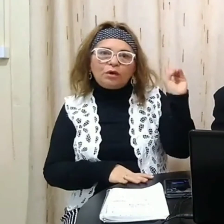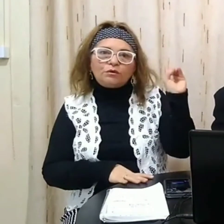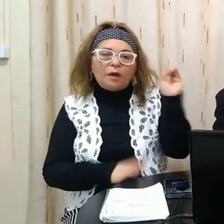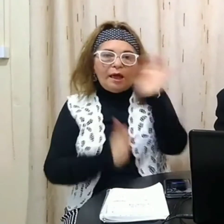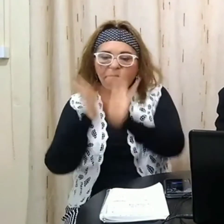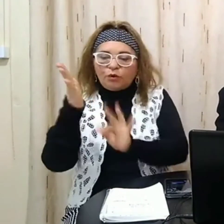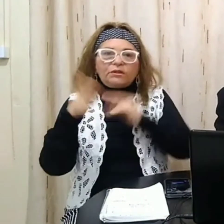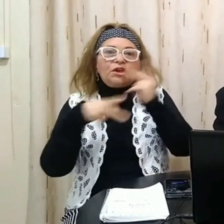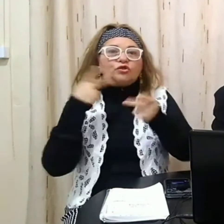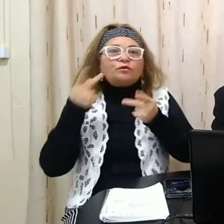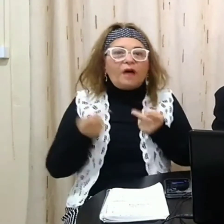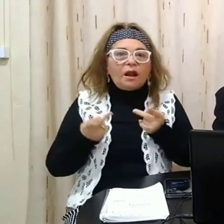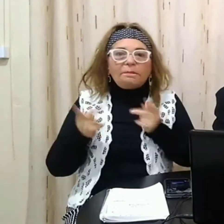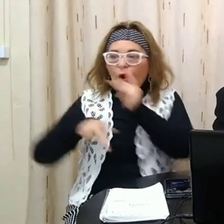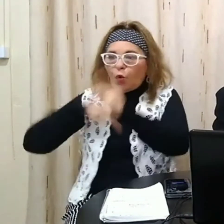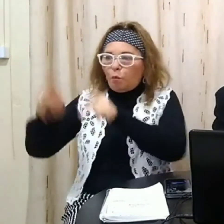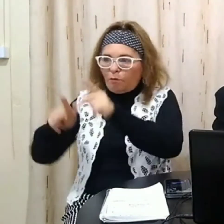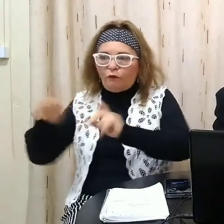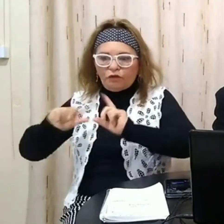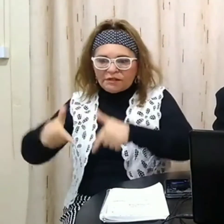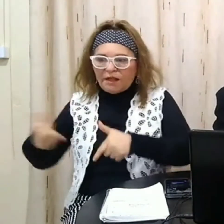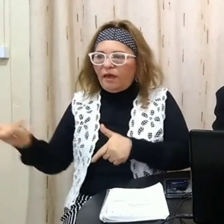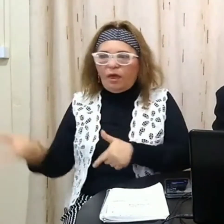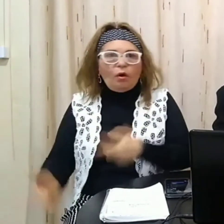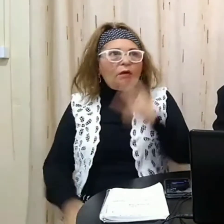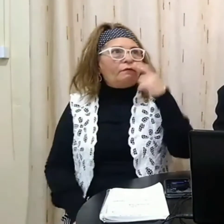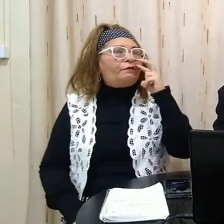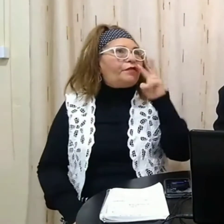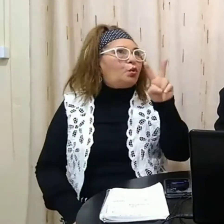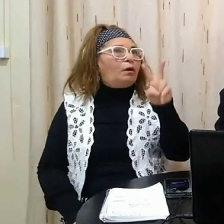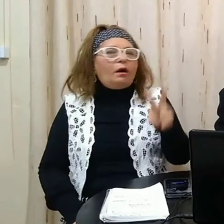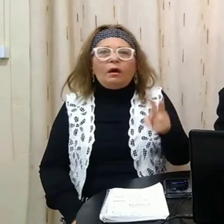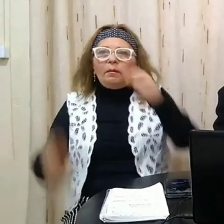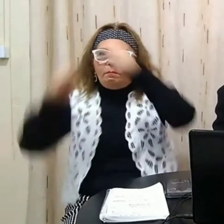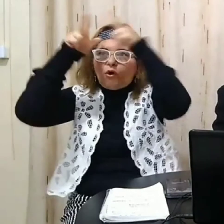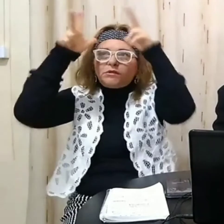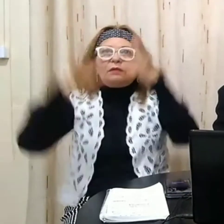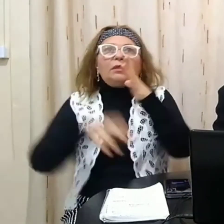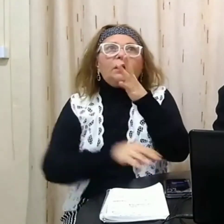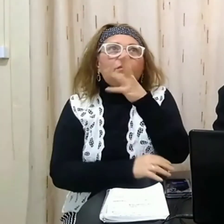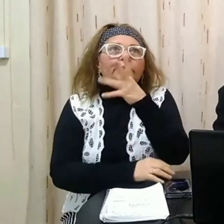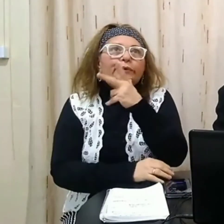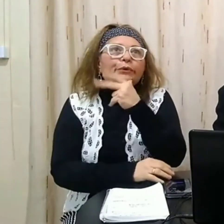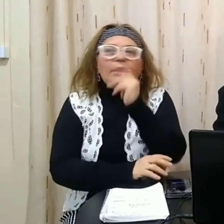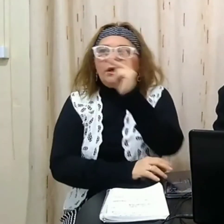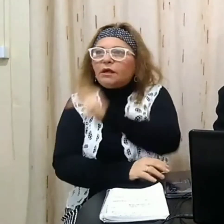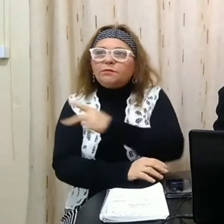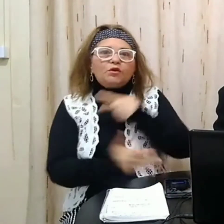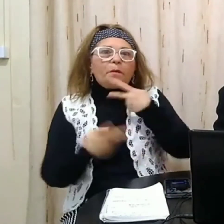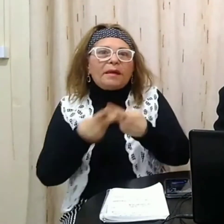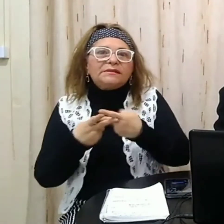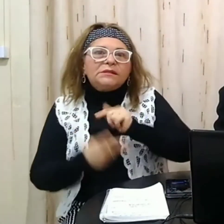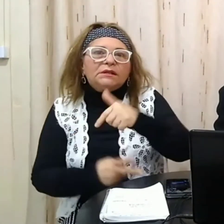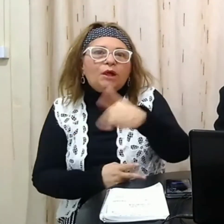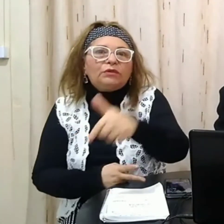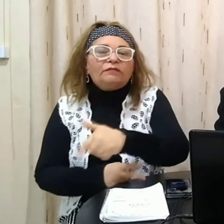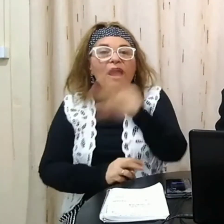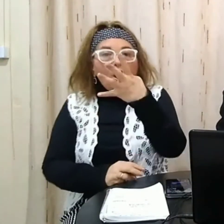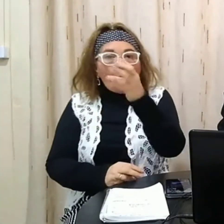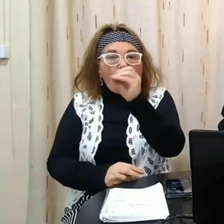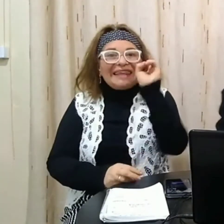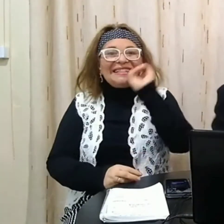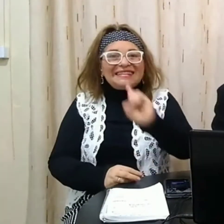aqui que o povo, vendo que Moisés tardava em descer do monte, Moisés passou 40 dias com 40